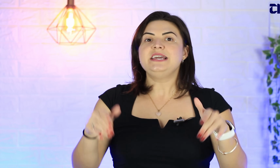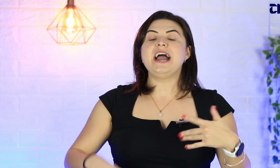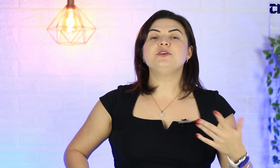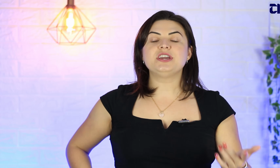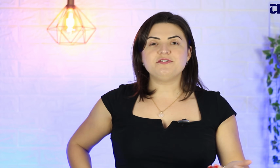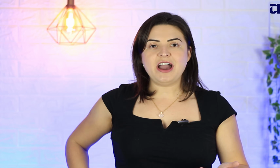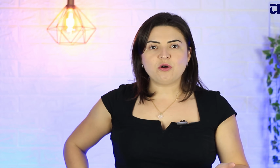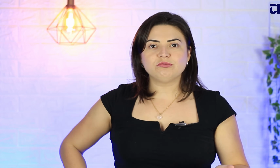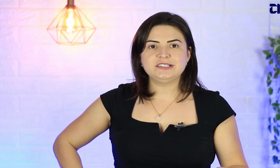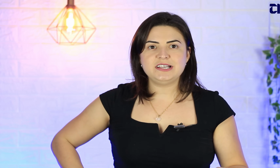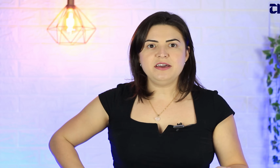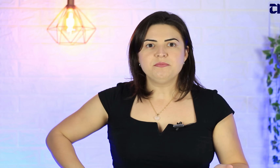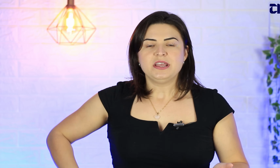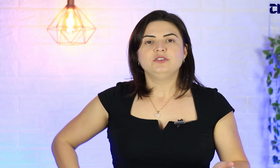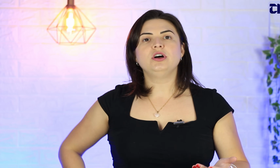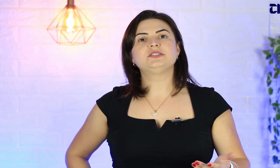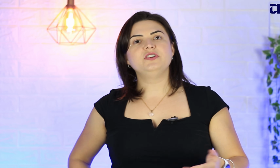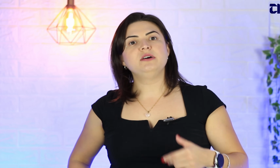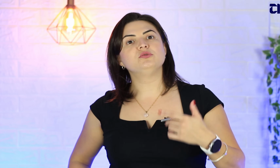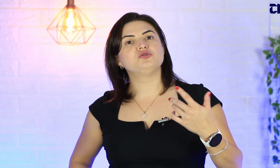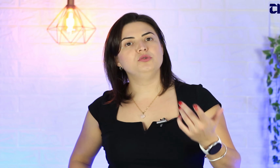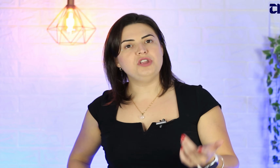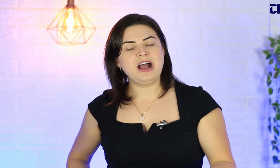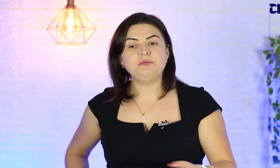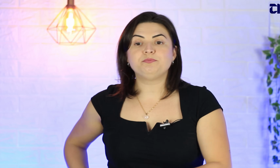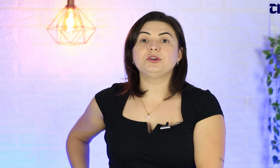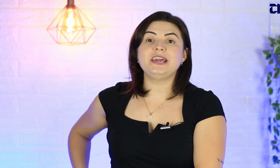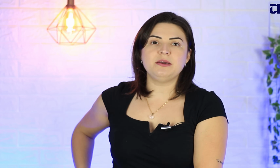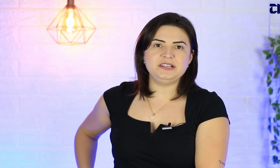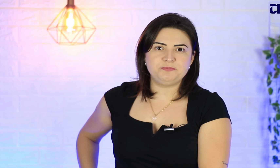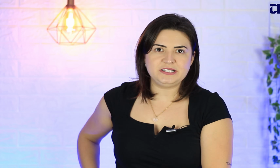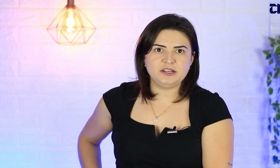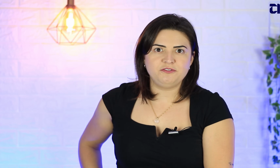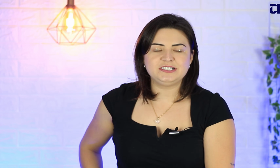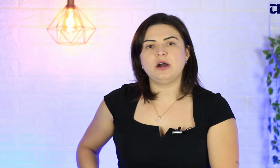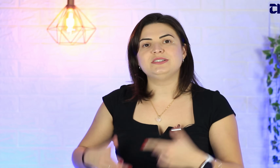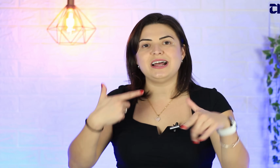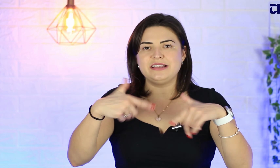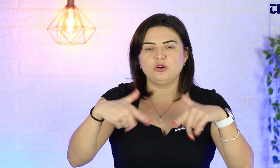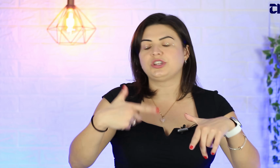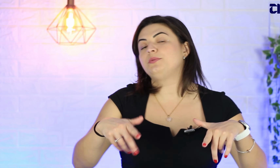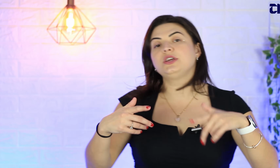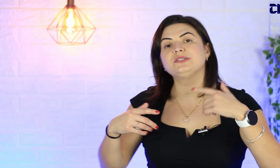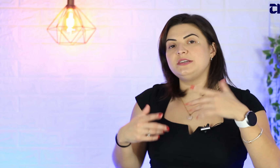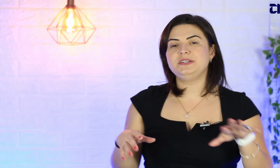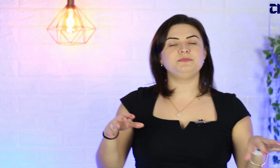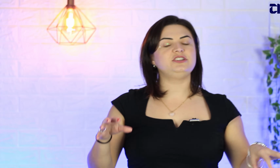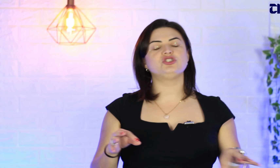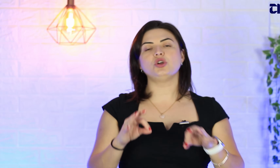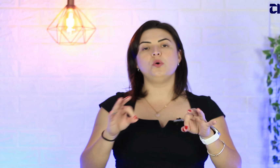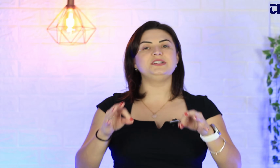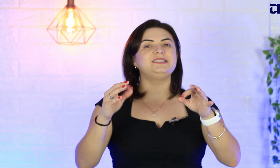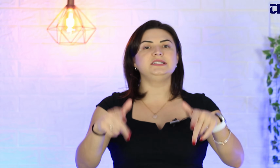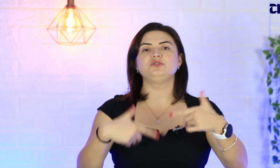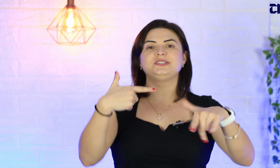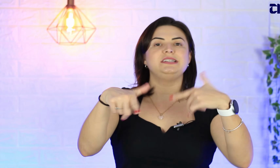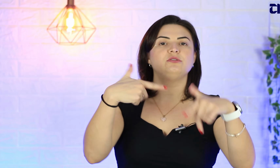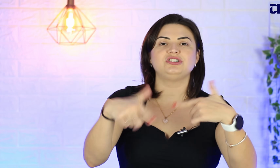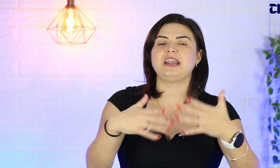E aí, o que vai acontecer? Nós vamos mudar. Por que a minha expressão facial está neutra? Porque eu simplesmente estou ensinando o sinal de